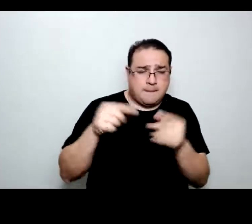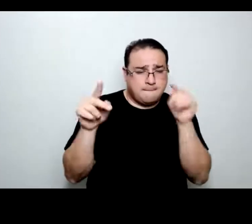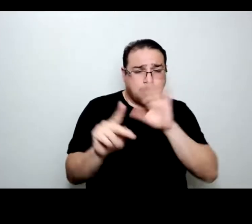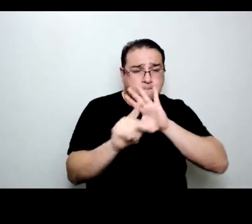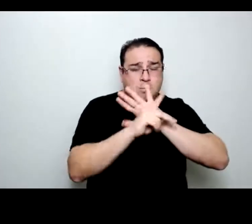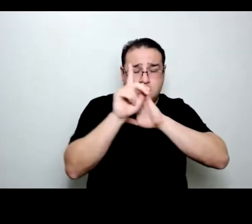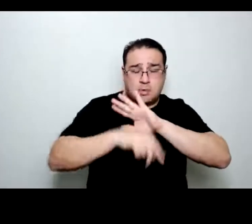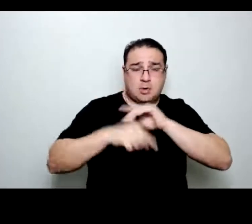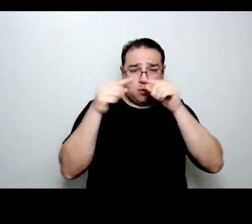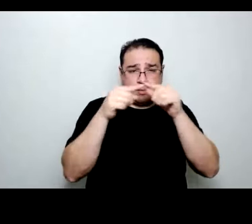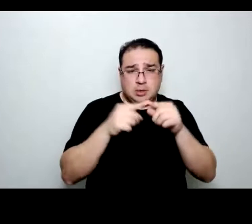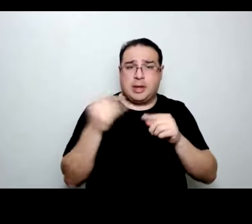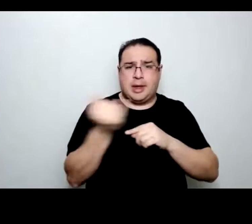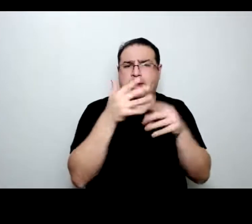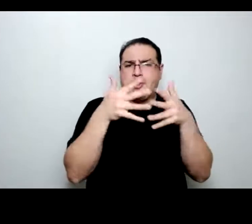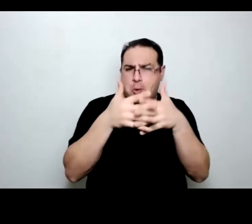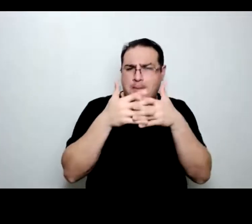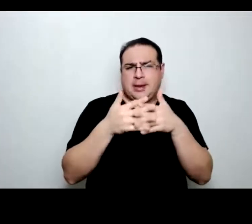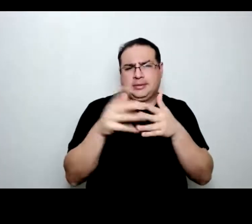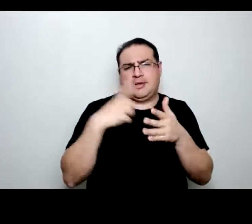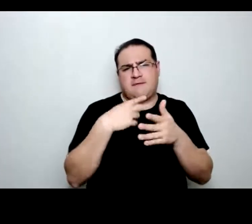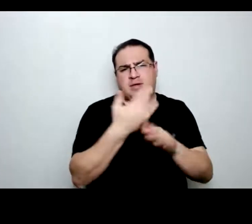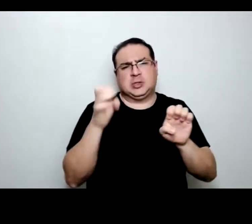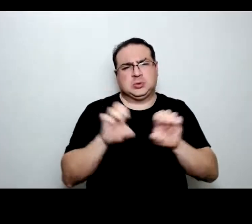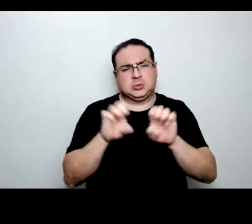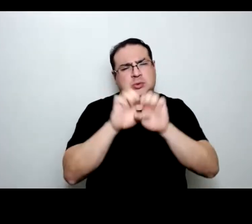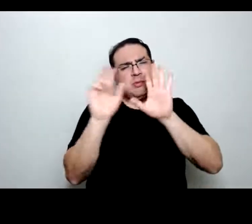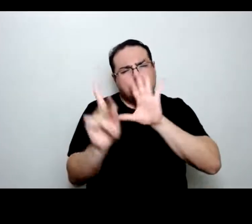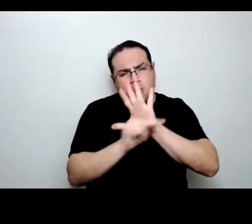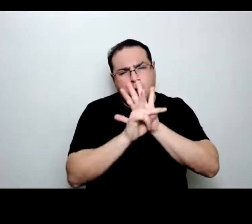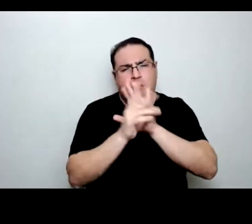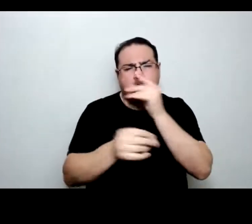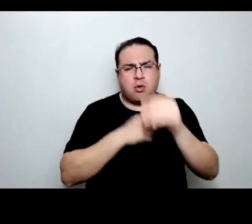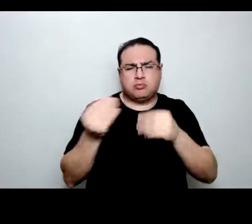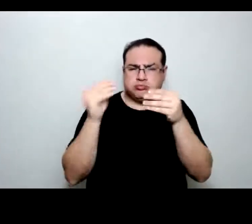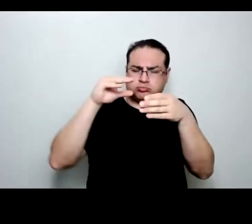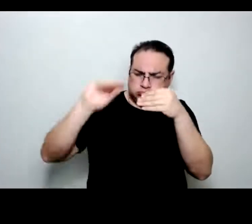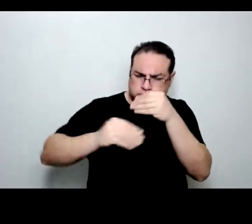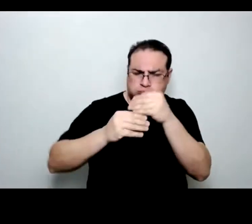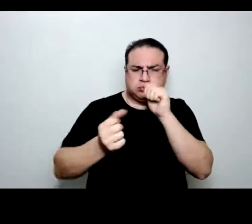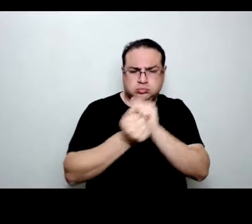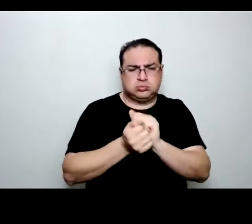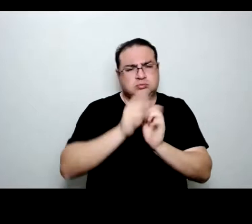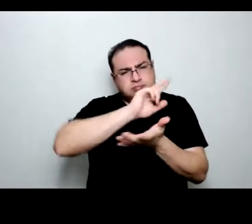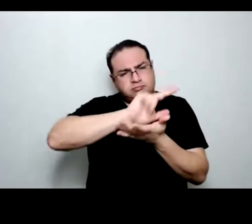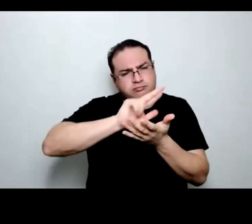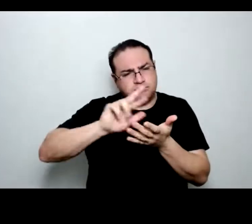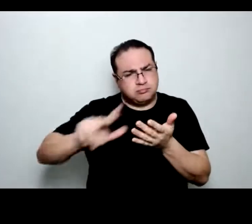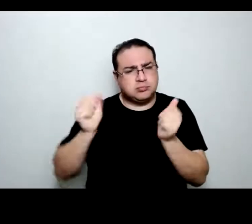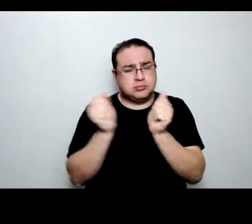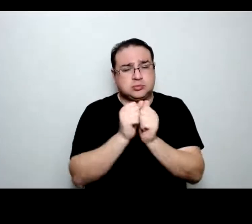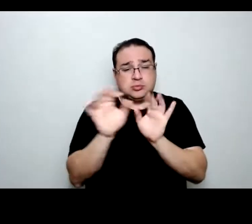um componente super complexo, dotado de estrutura própria, com seus próprios subcomponentes, que